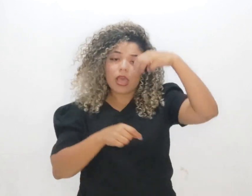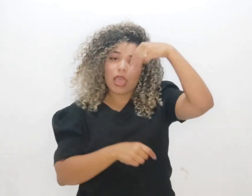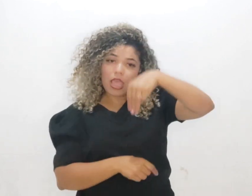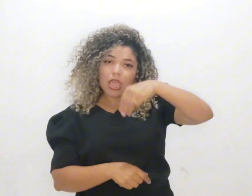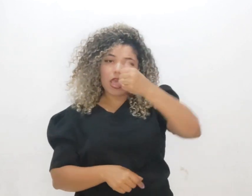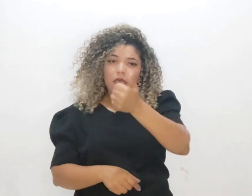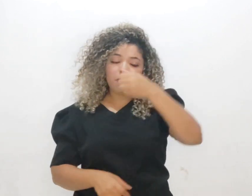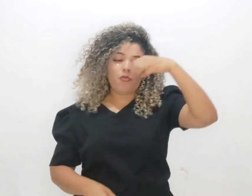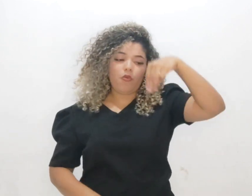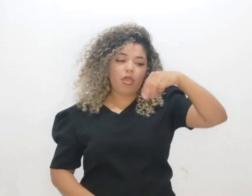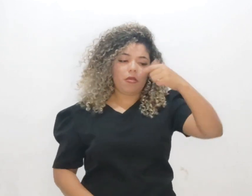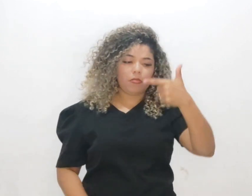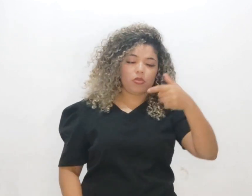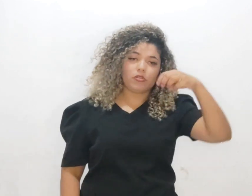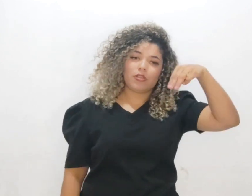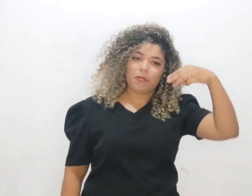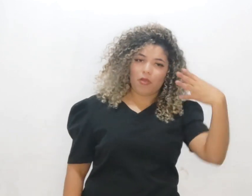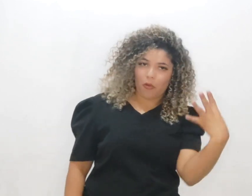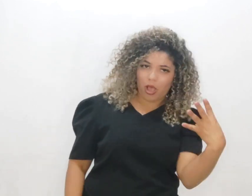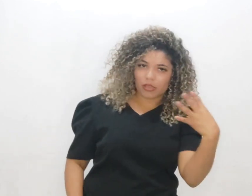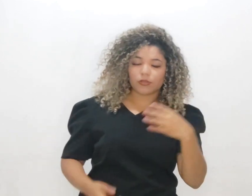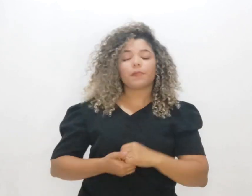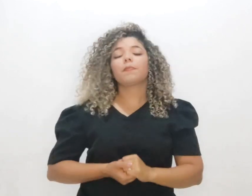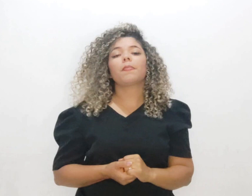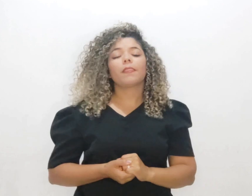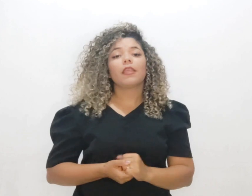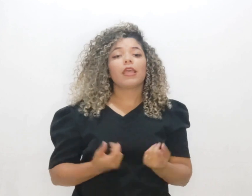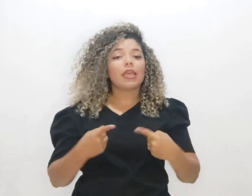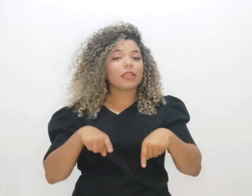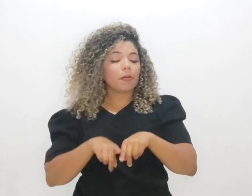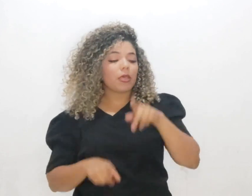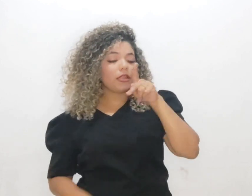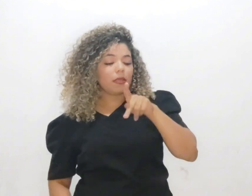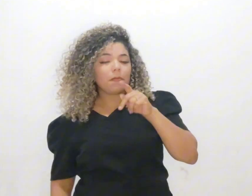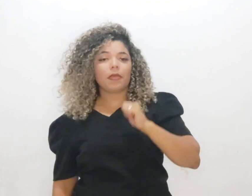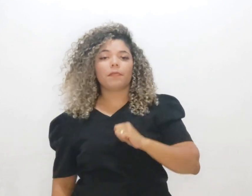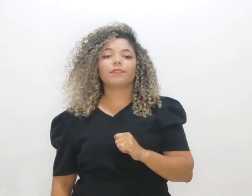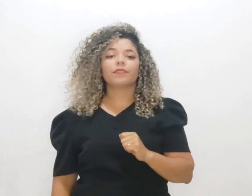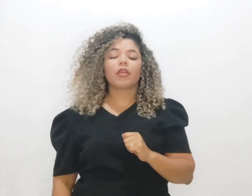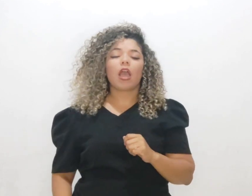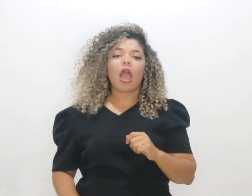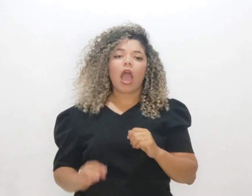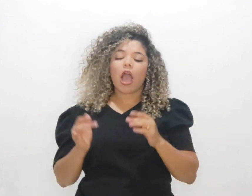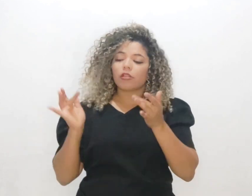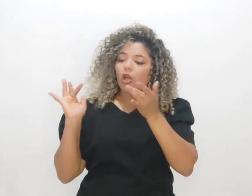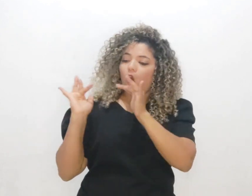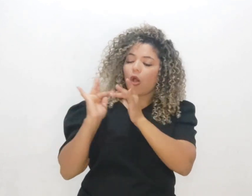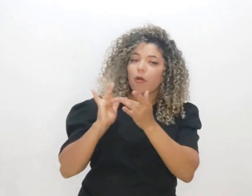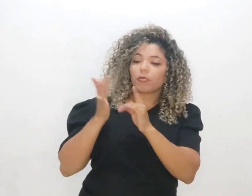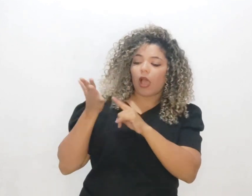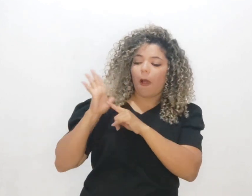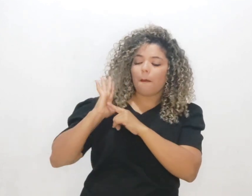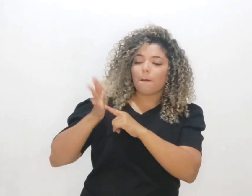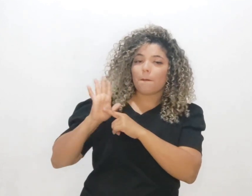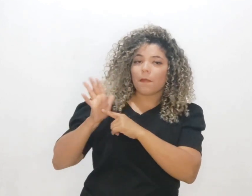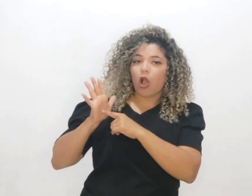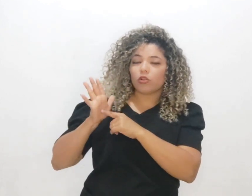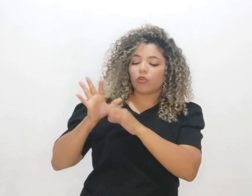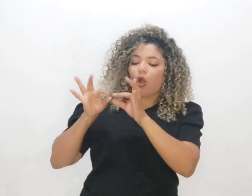M1, M2, M3, M4 e as portas P. Vamos conectar o nosso motor na porta